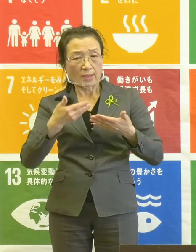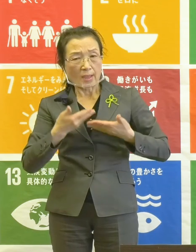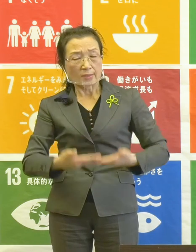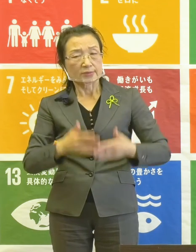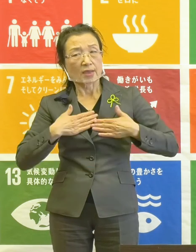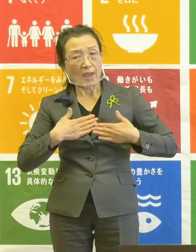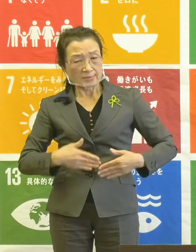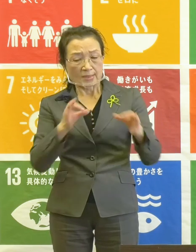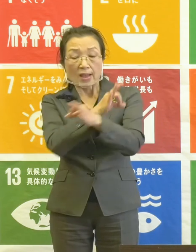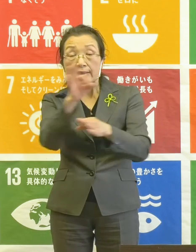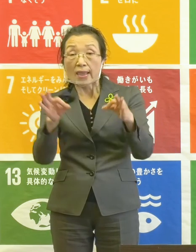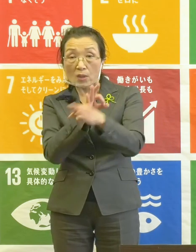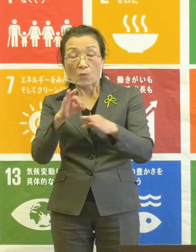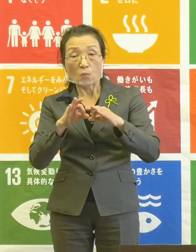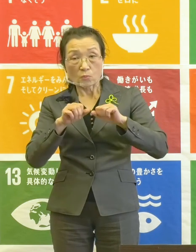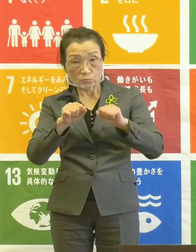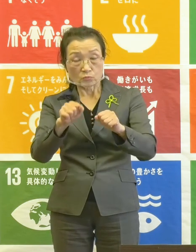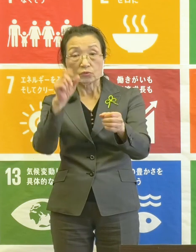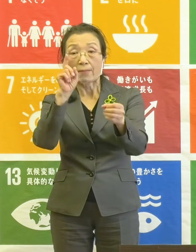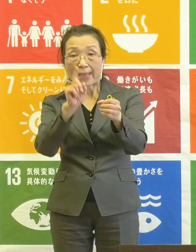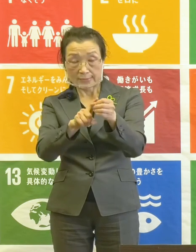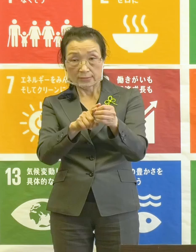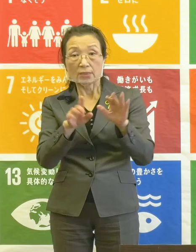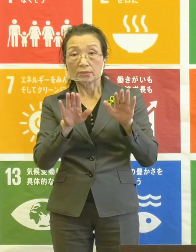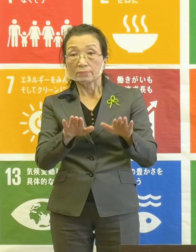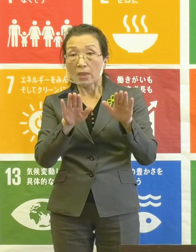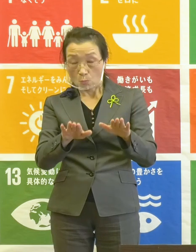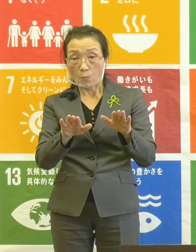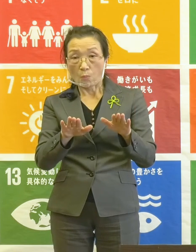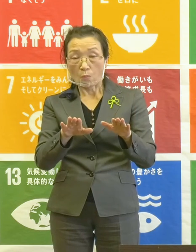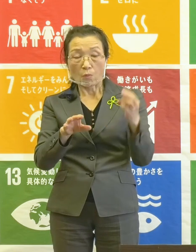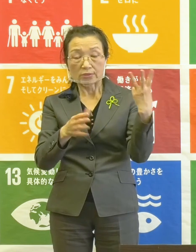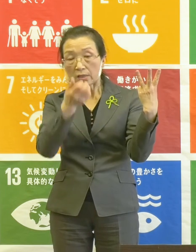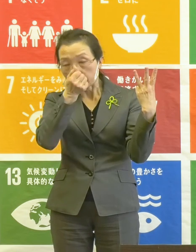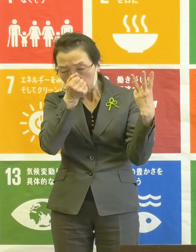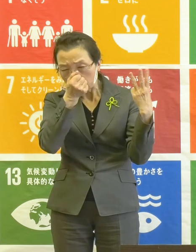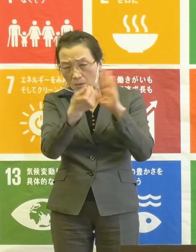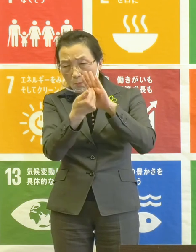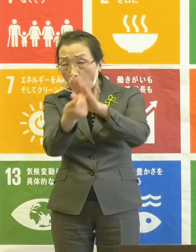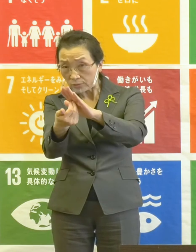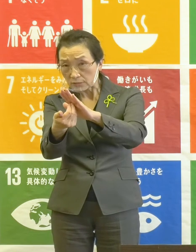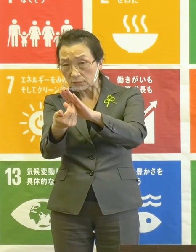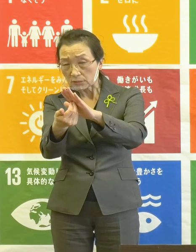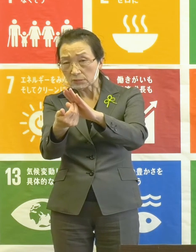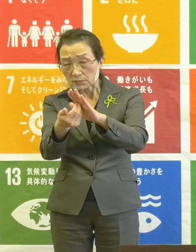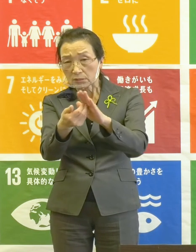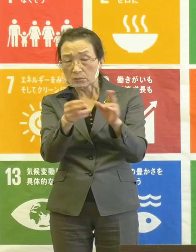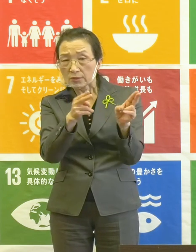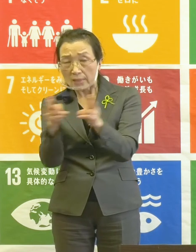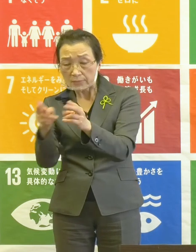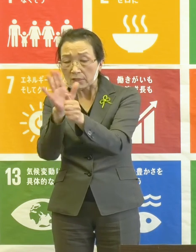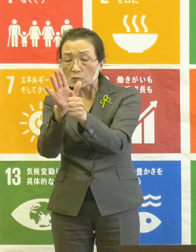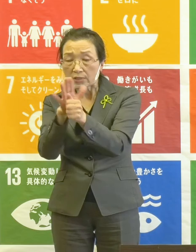心な経営を行うようにするため、現在の3密防止設備整備助成